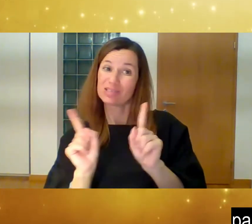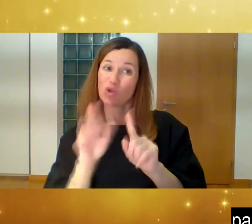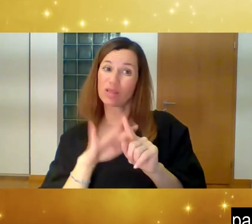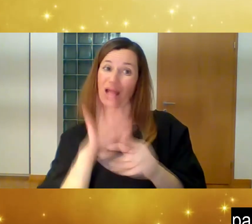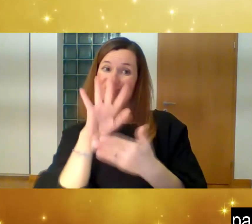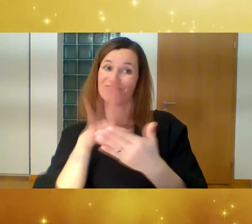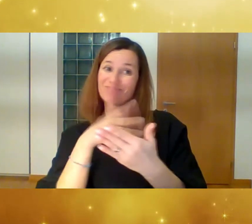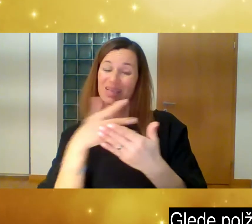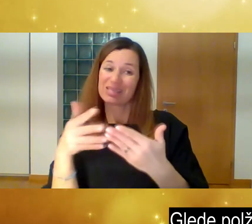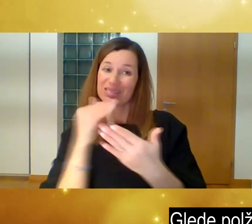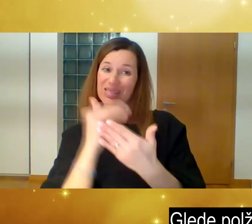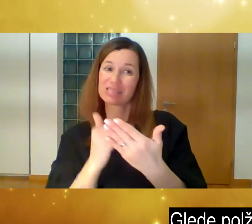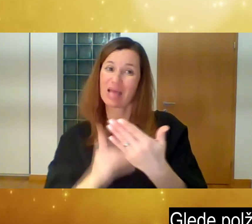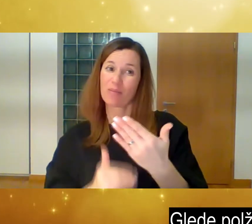seznamu.